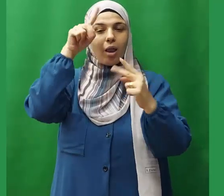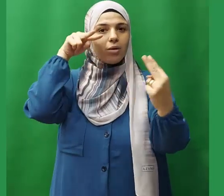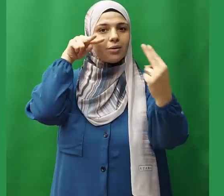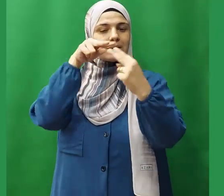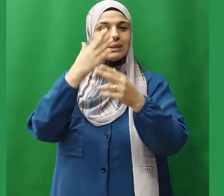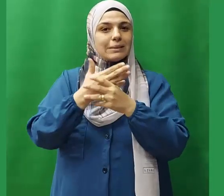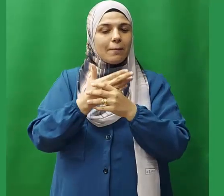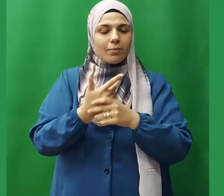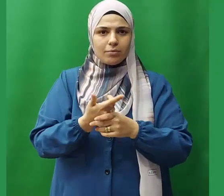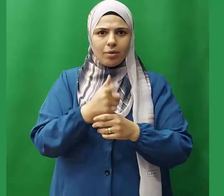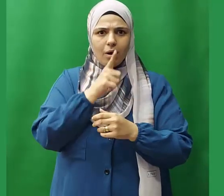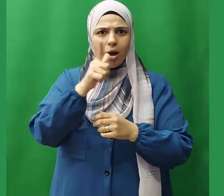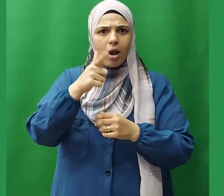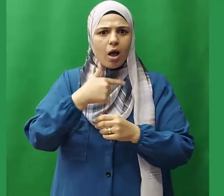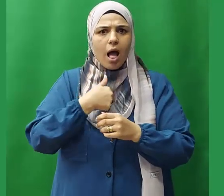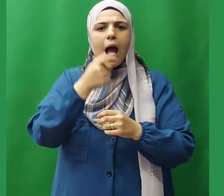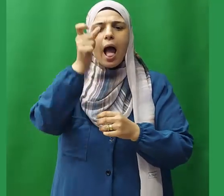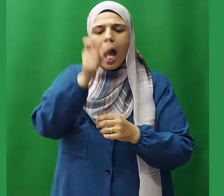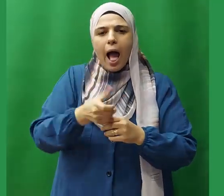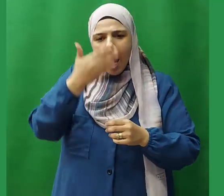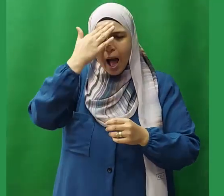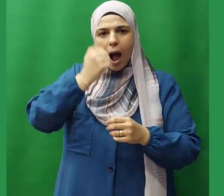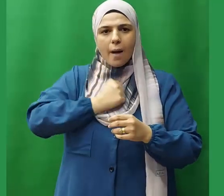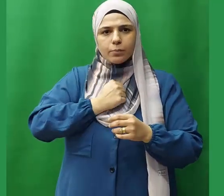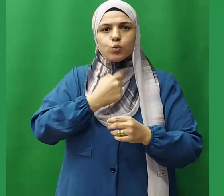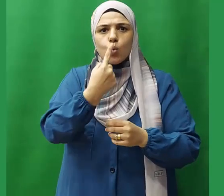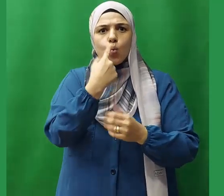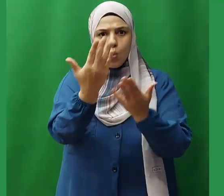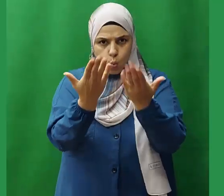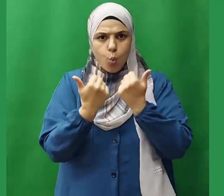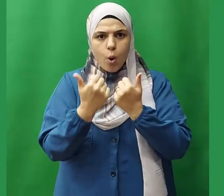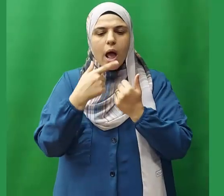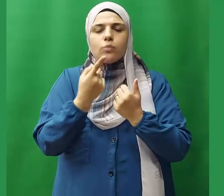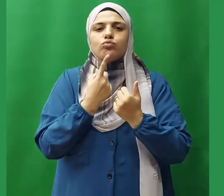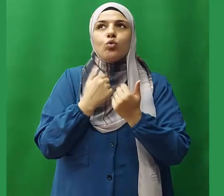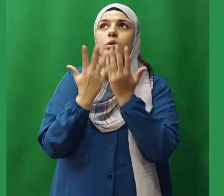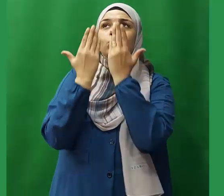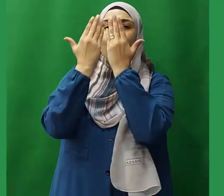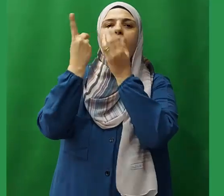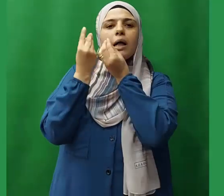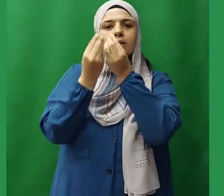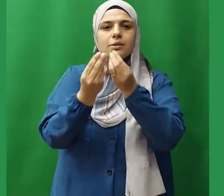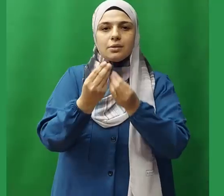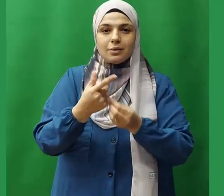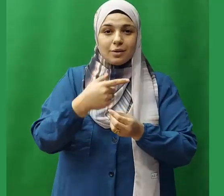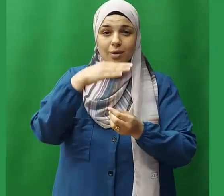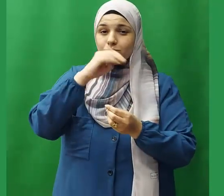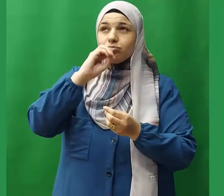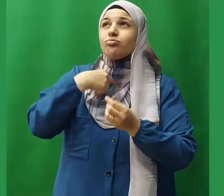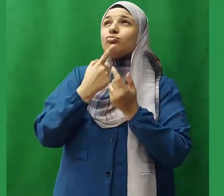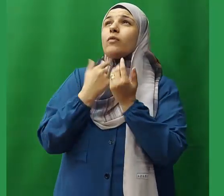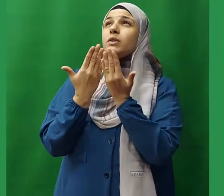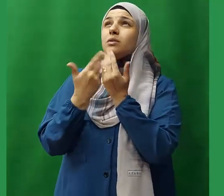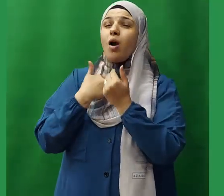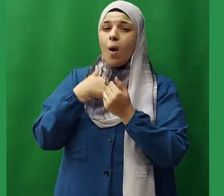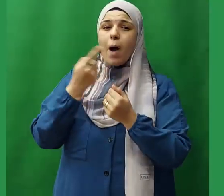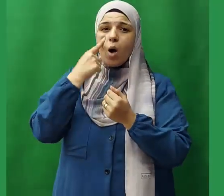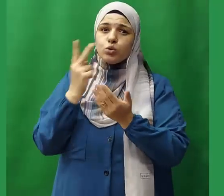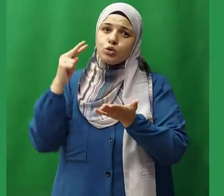حجاب فقال يا عبدي تمنى علي اعطيك فقال يا ربي